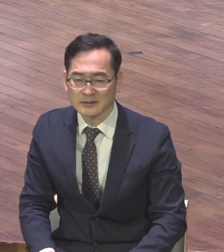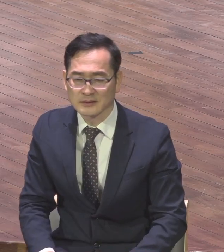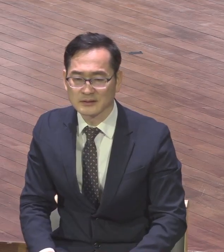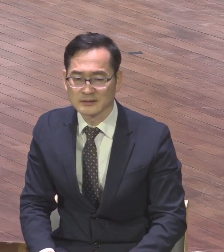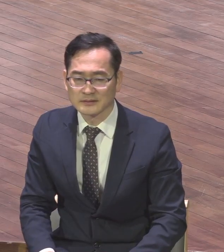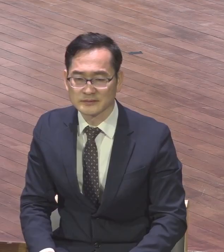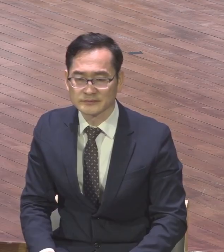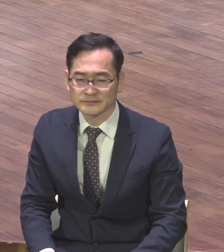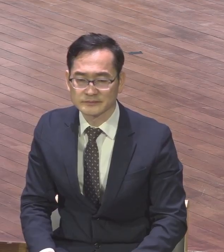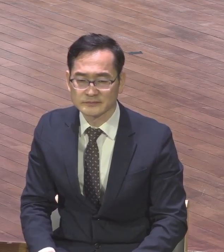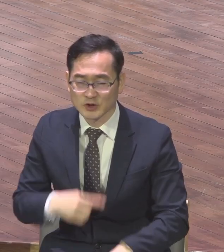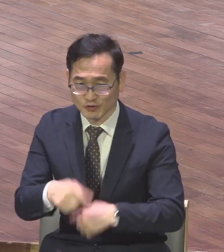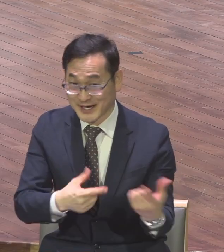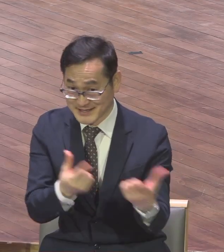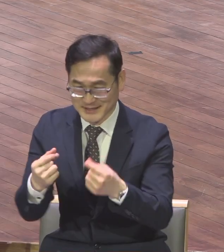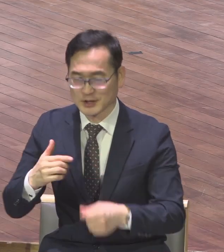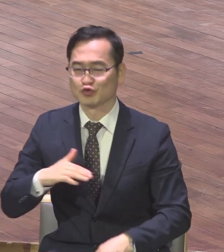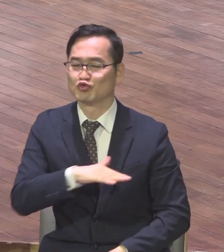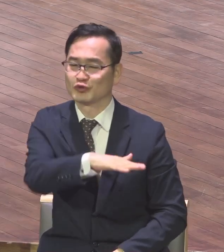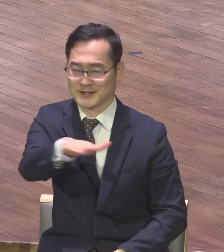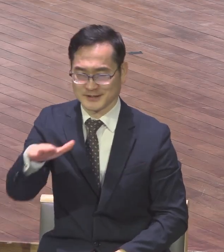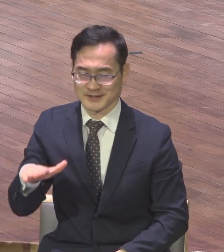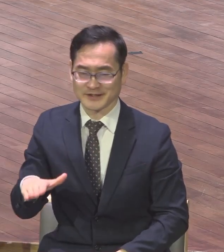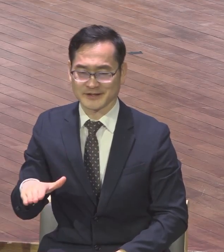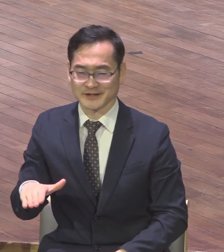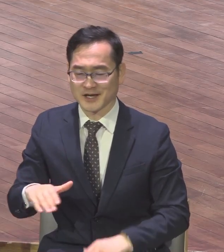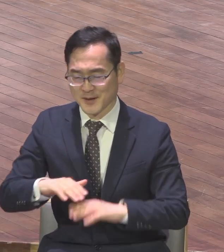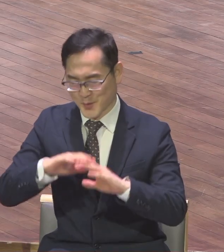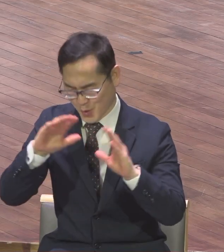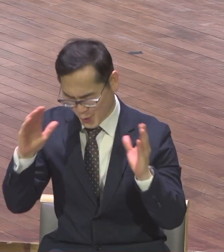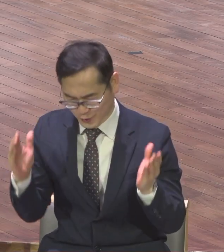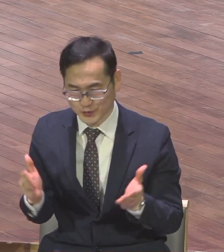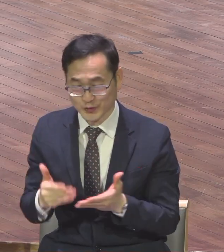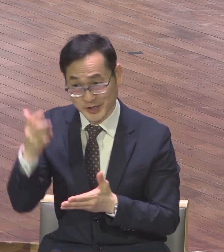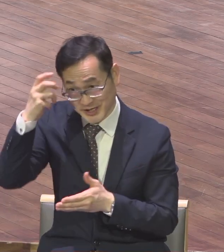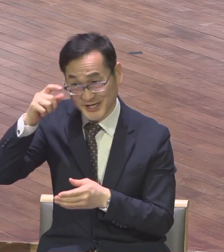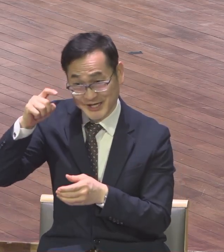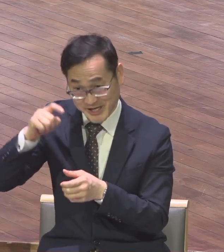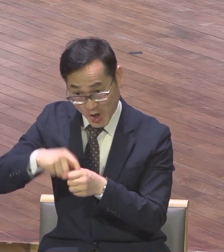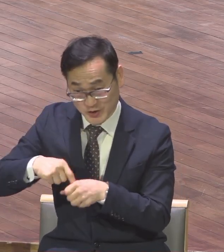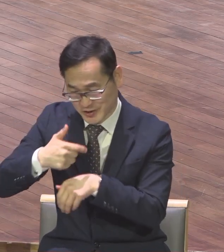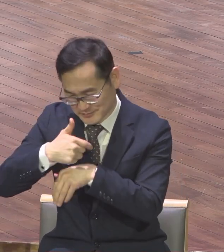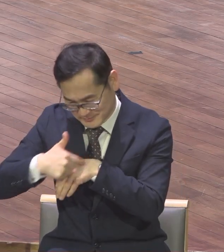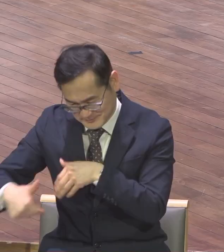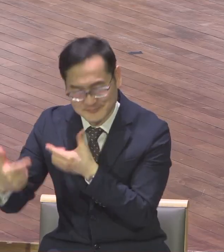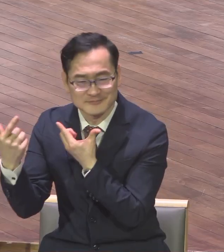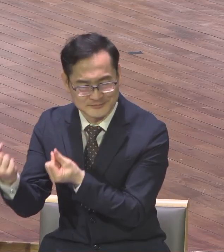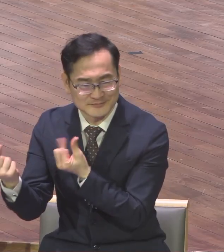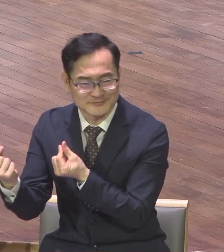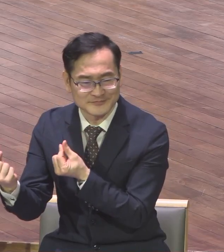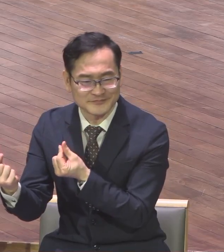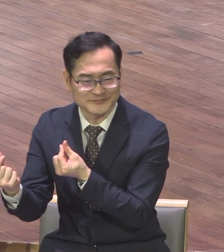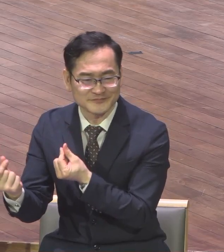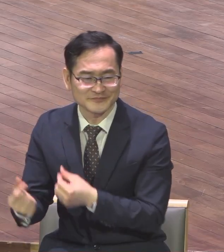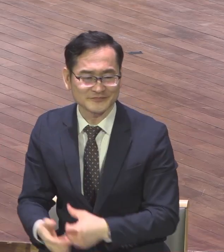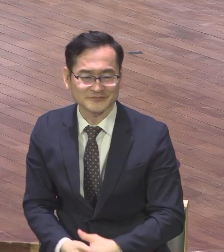같이 오셔. 우리는 모두가 영적 피부치다.